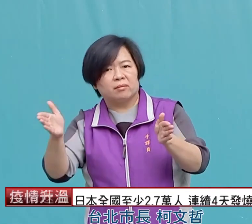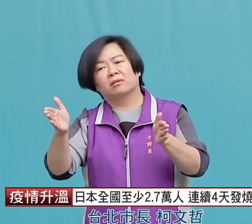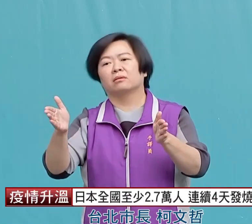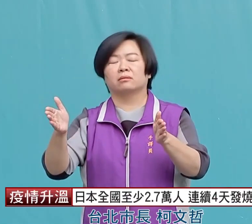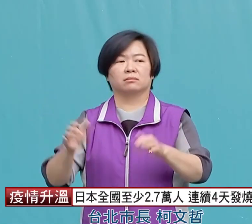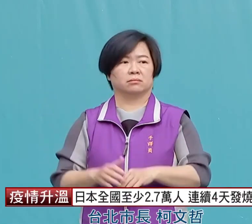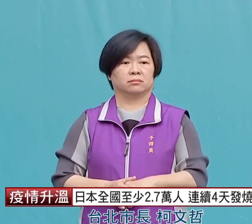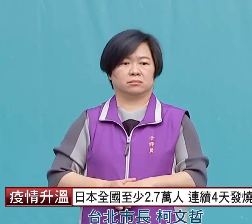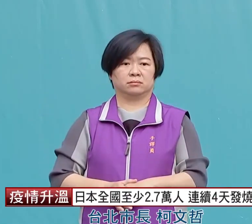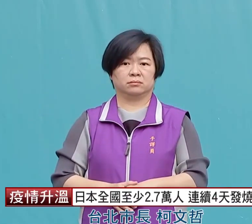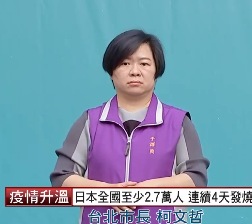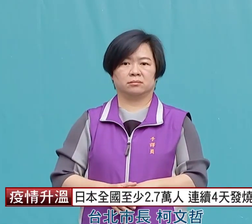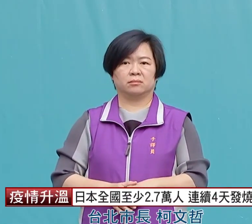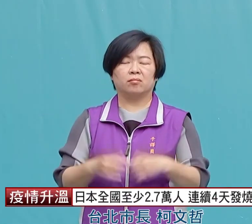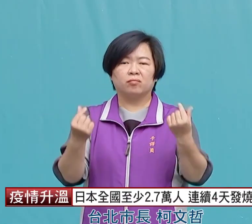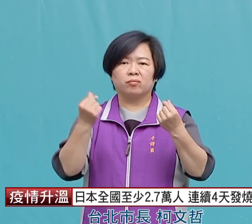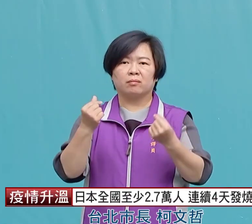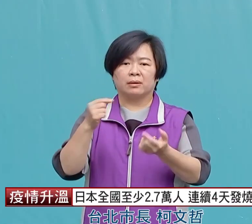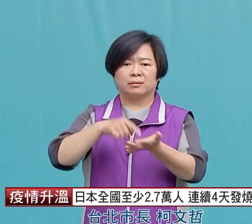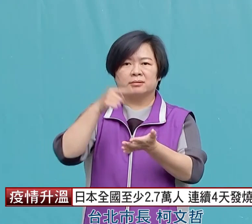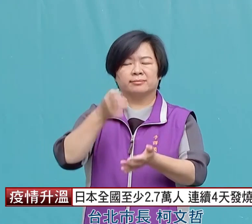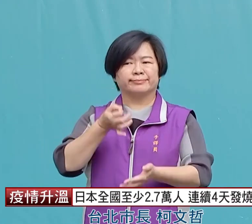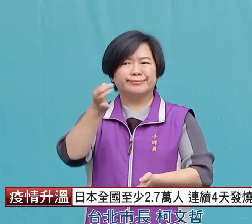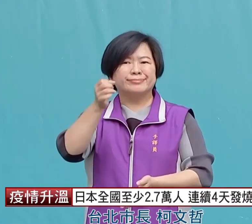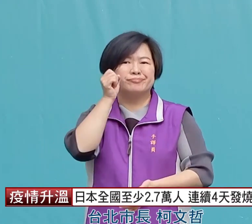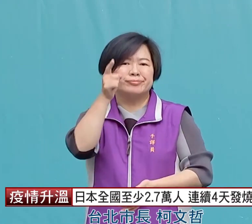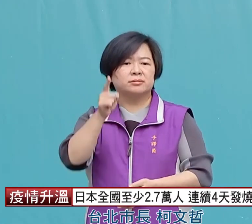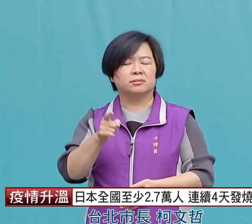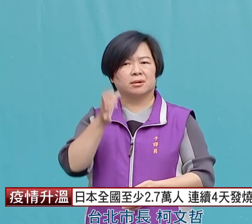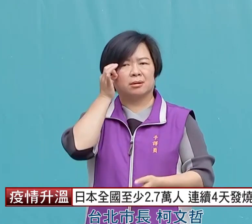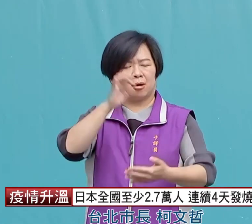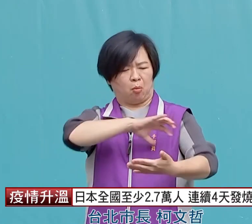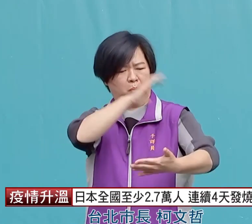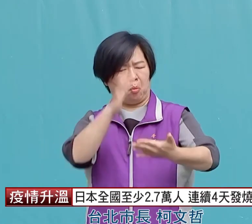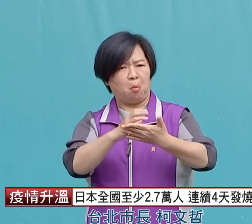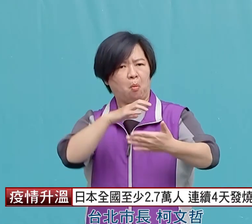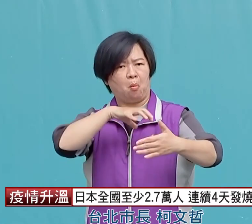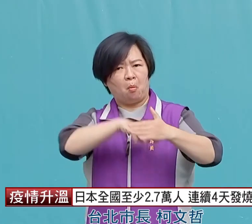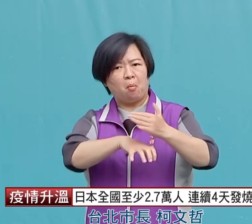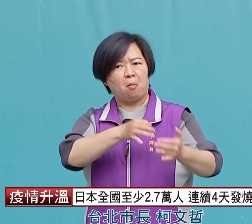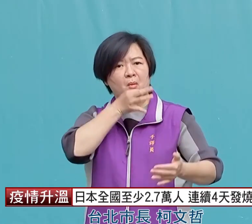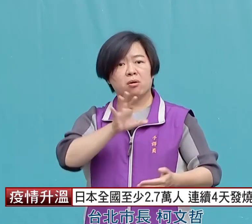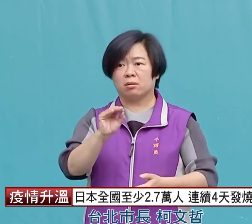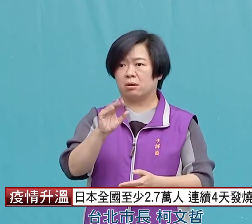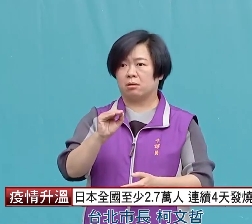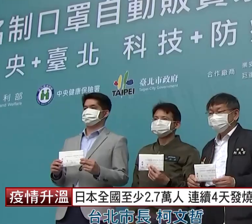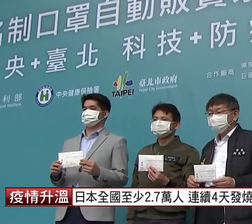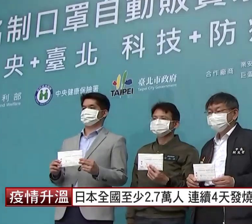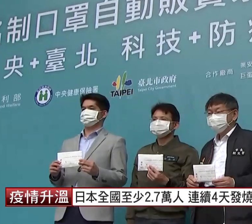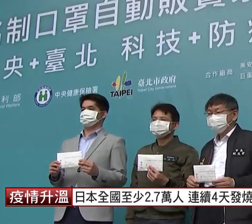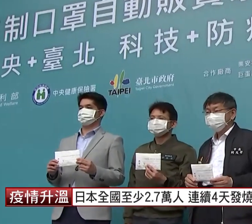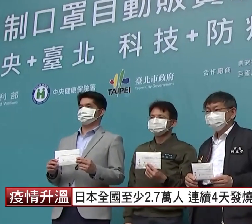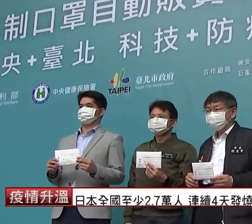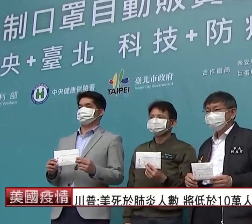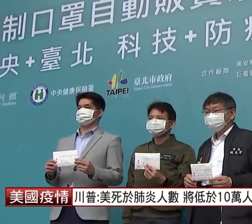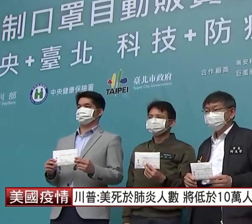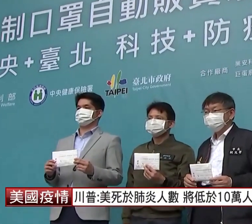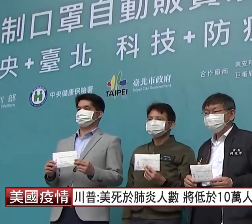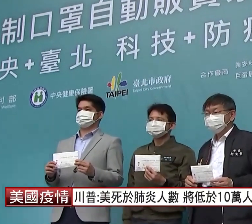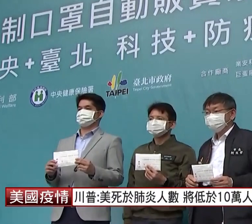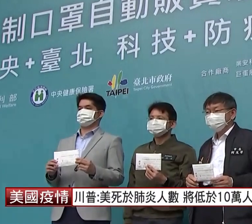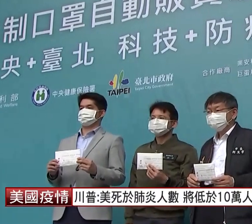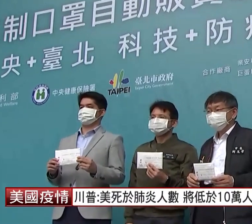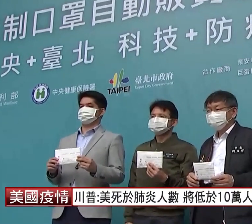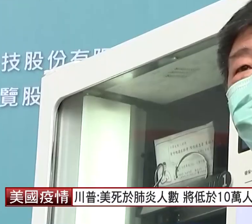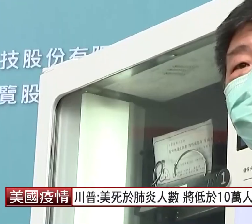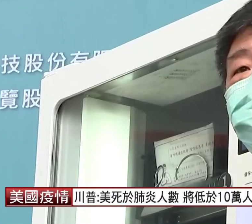说。一次就买一个月份了，当然这要看它库存量能不能经得起前面几天的这种抢购潮。 口罩产量怎么发？两